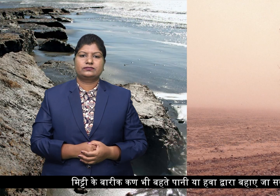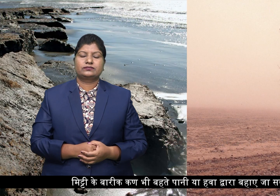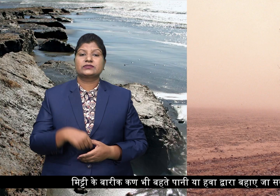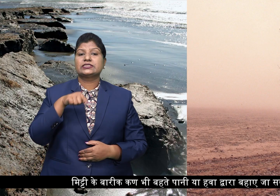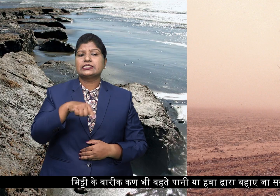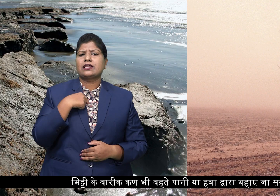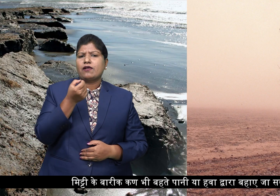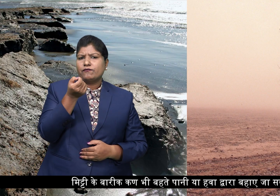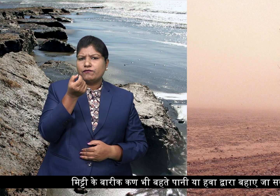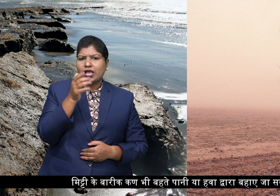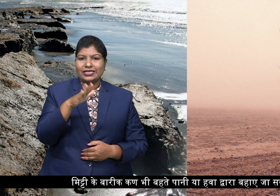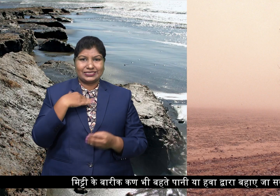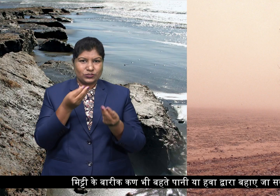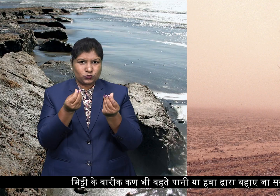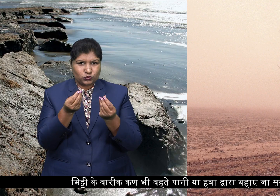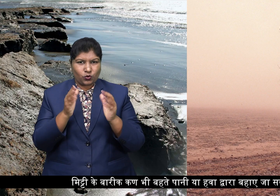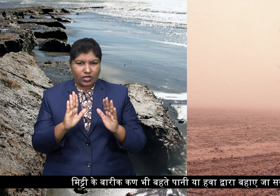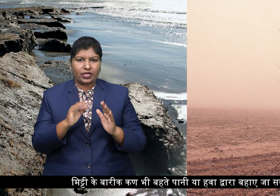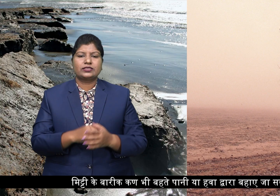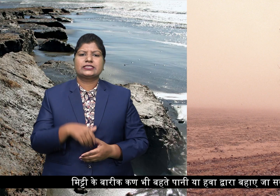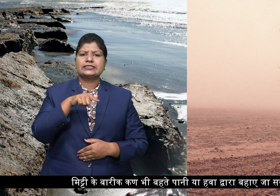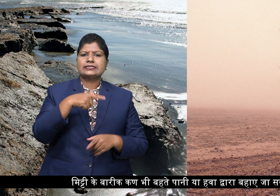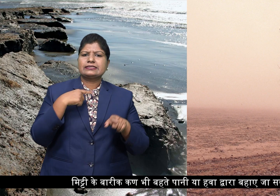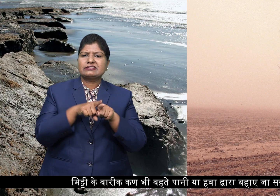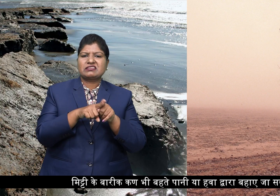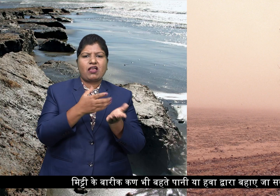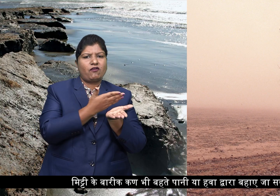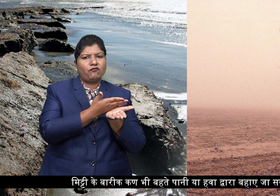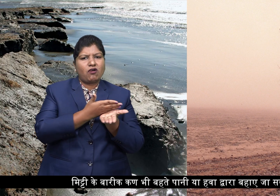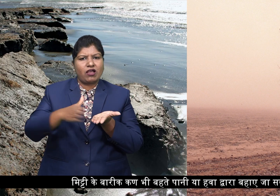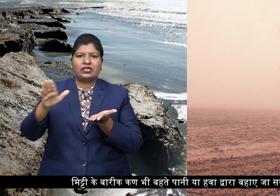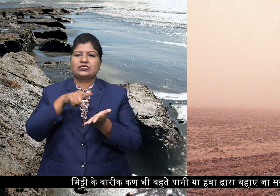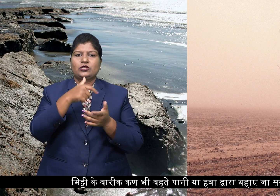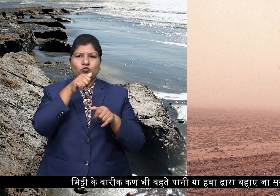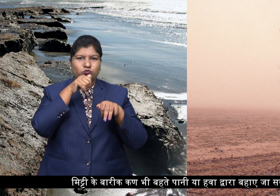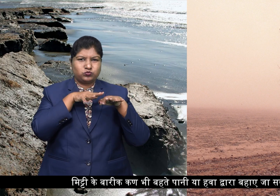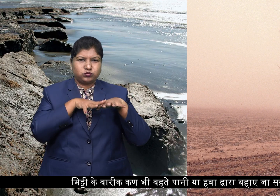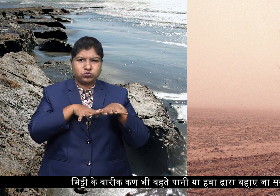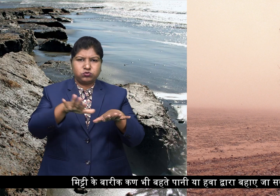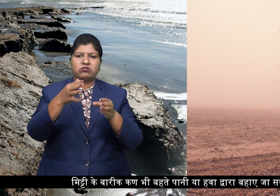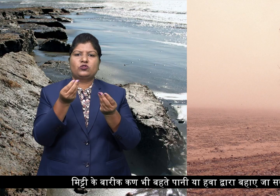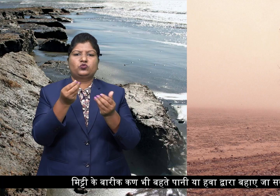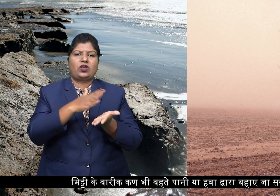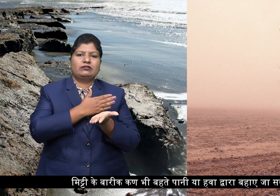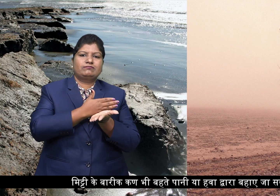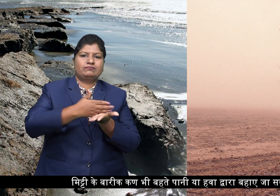मिट्टी के बारीक कण भी बहते पानी या हवा द्वारा बहाए जा सकते हैं।